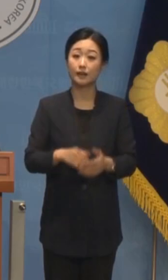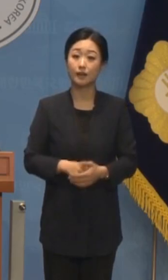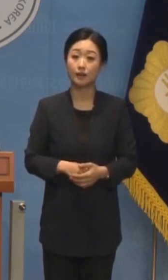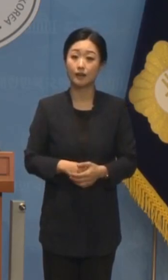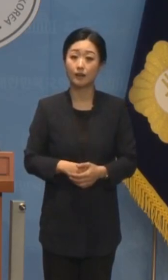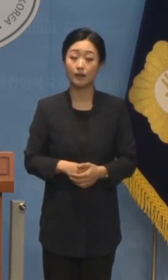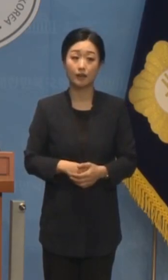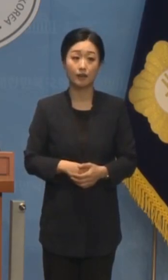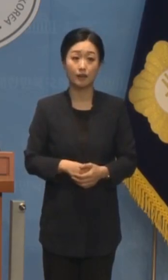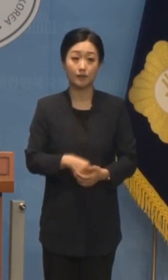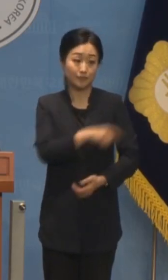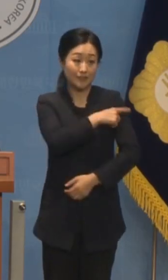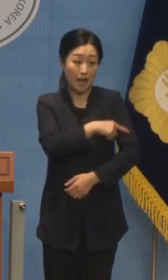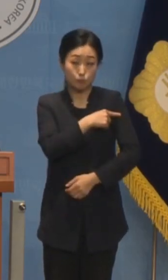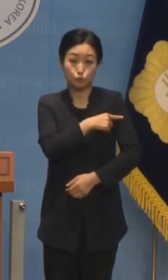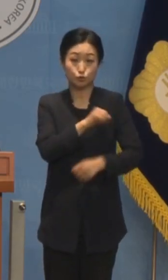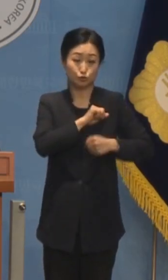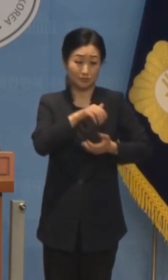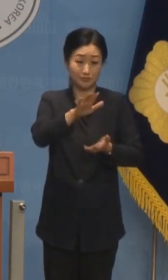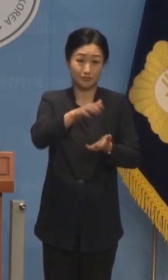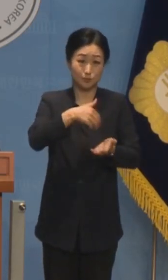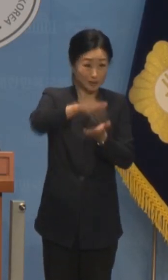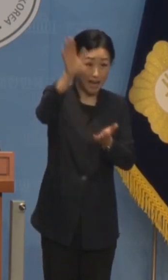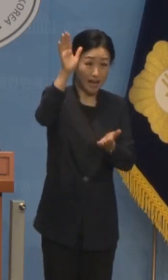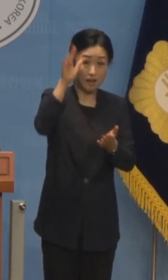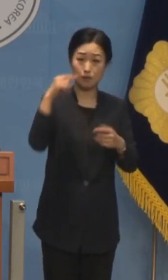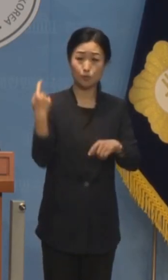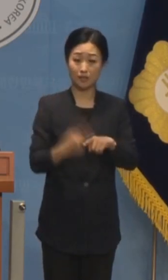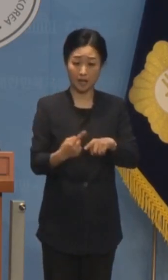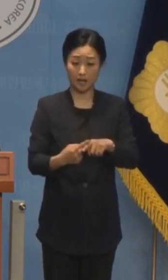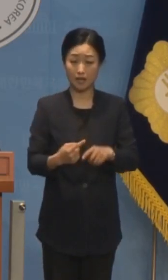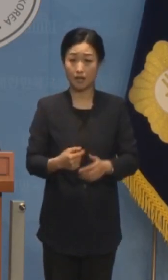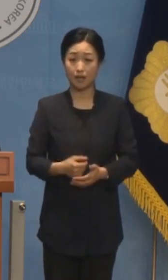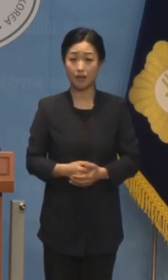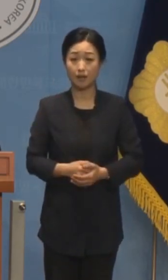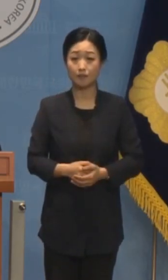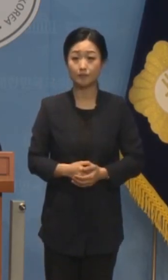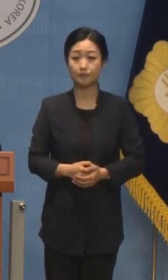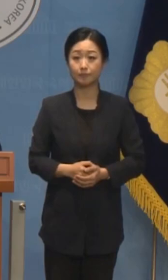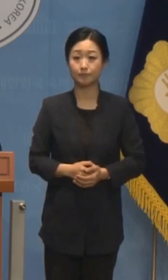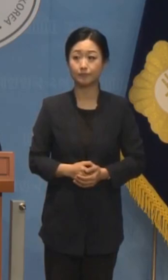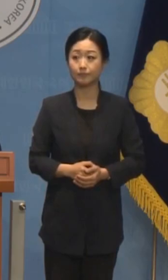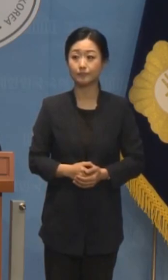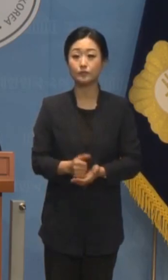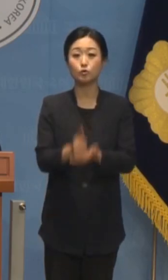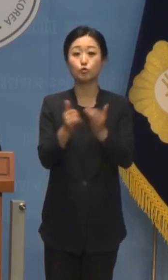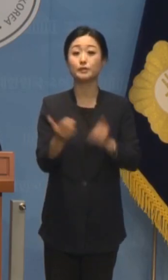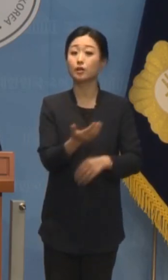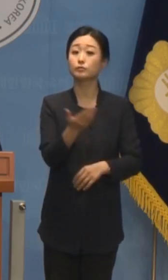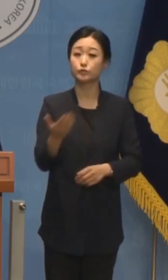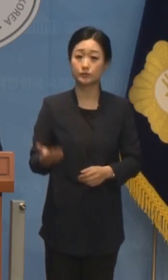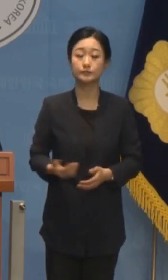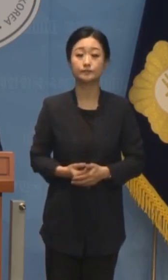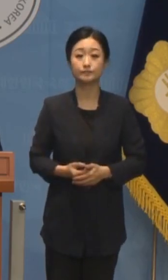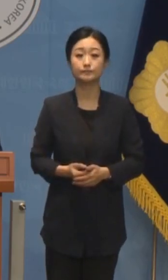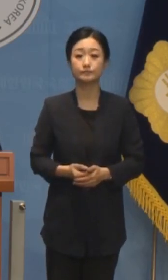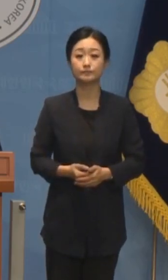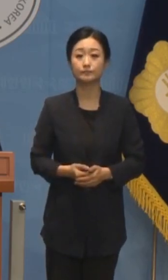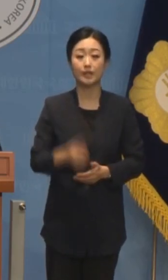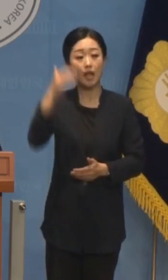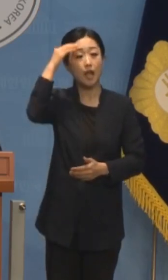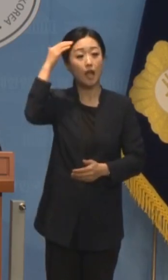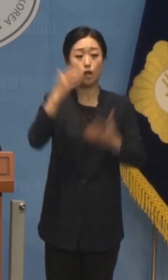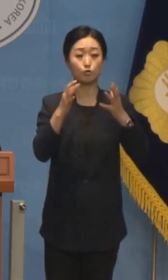아예 초급 간부를 군에서 쫓아내려는 속셈입니다 존경하는 국민 여러분 우리